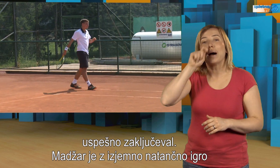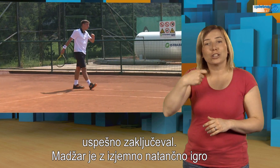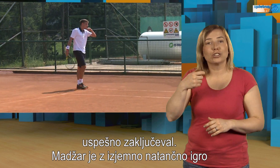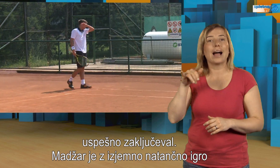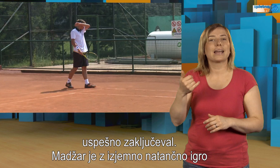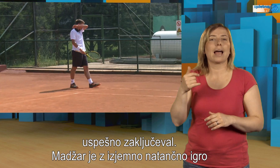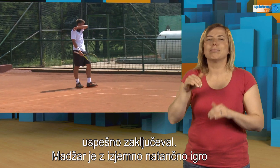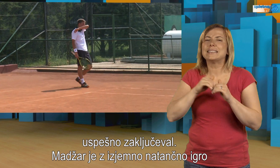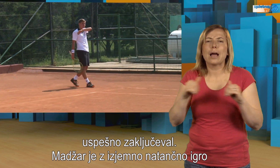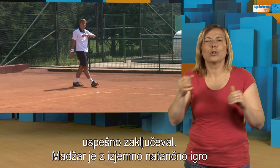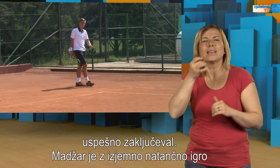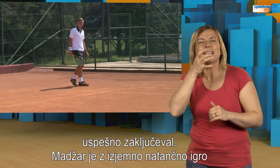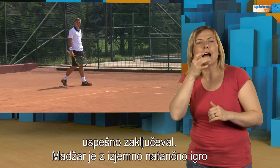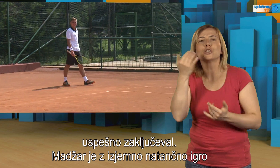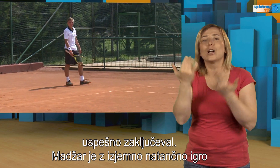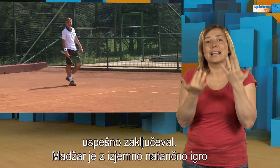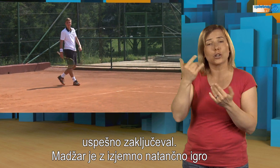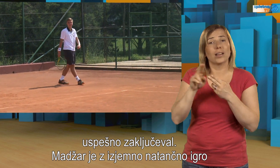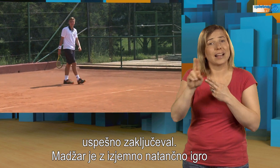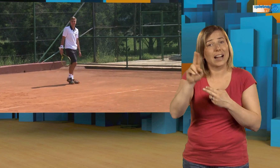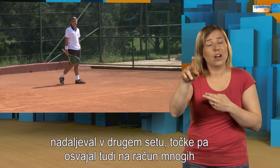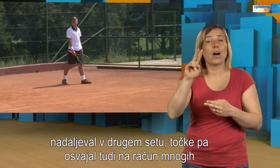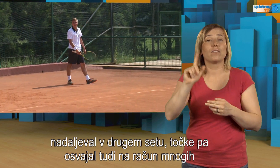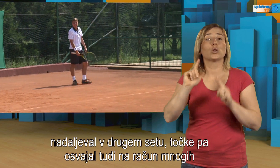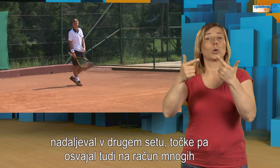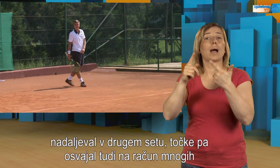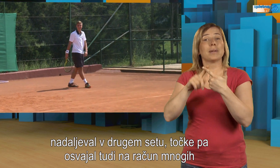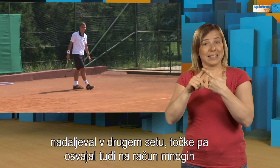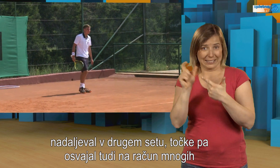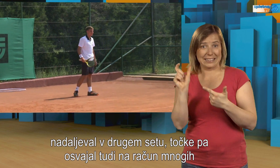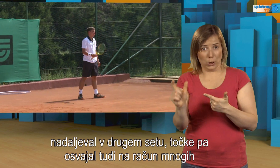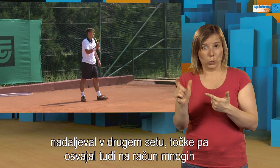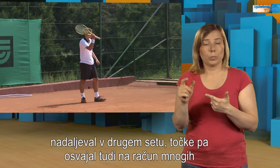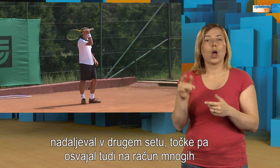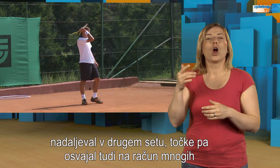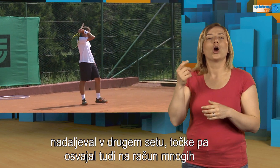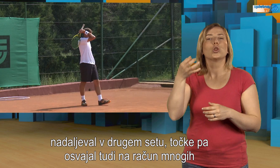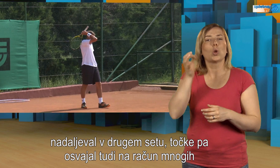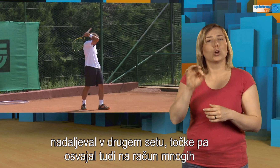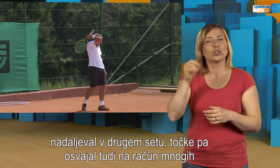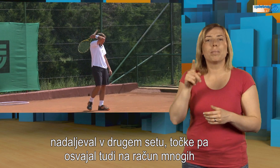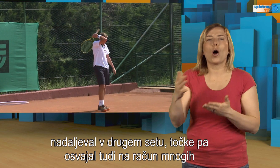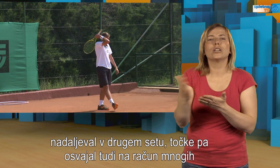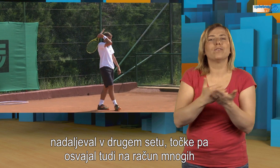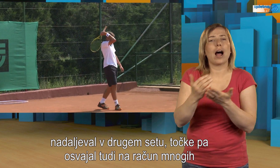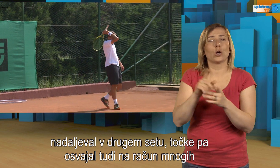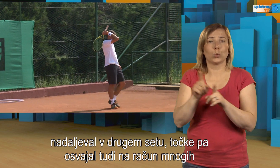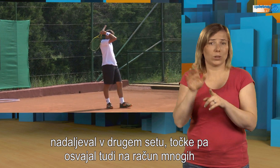Madžar je z izjemno natančno igro nadaljeval v drugem setu, točke pa osvajal tudi na račun mnogih neizsiljenih napak